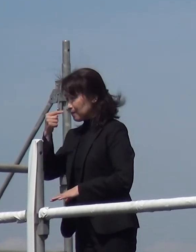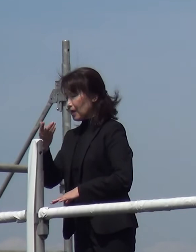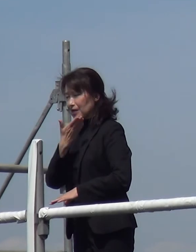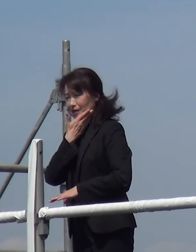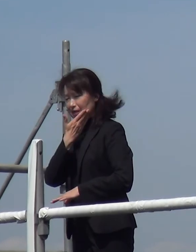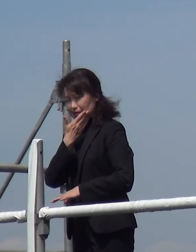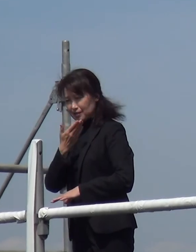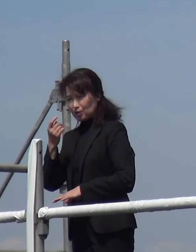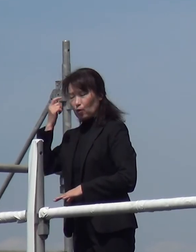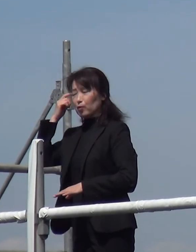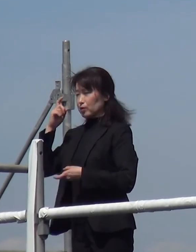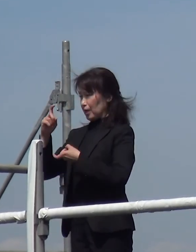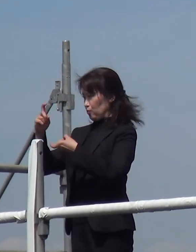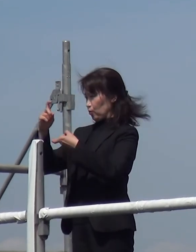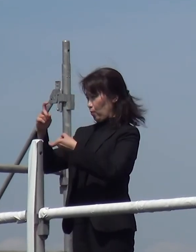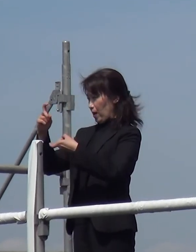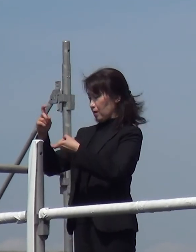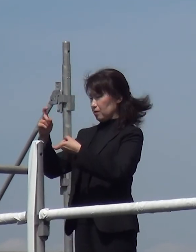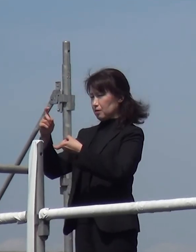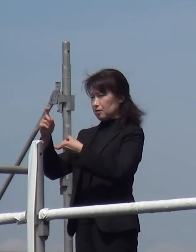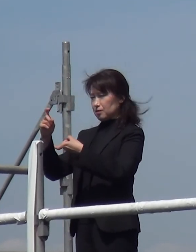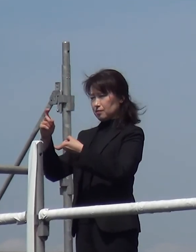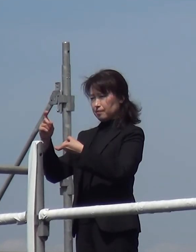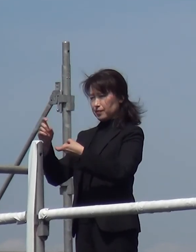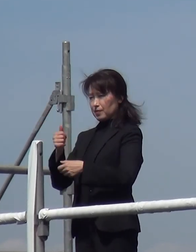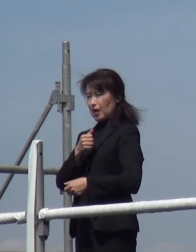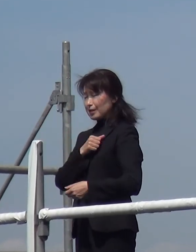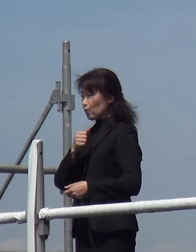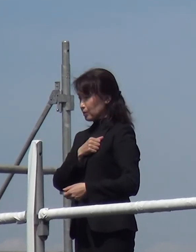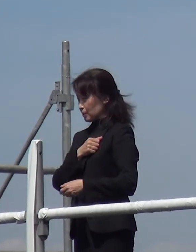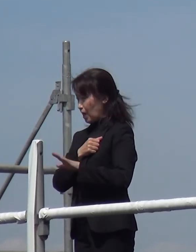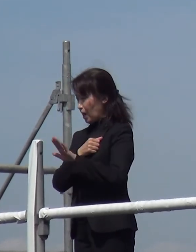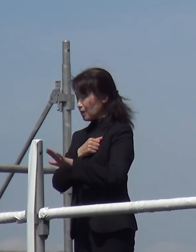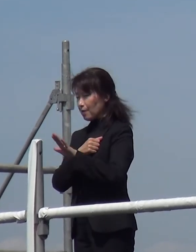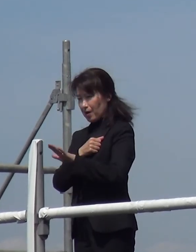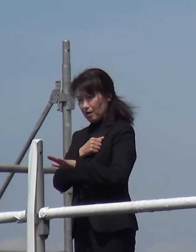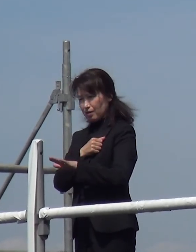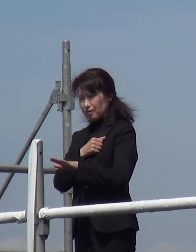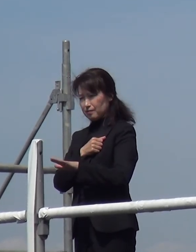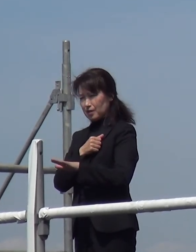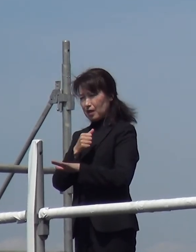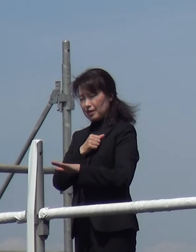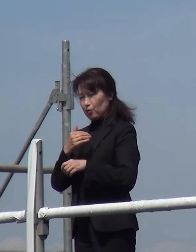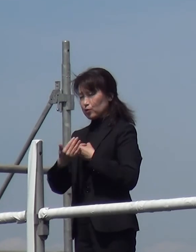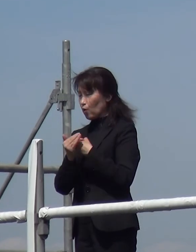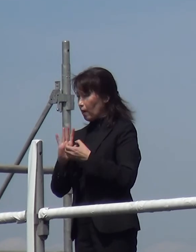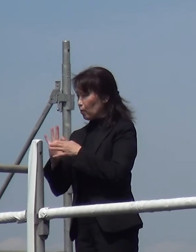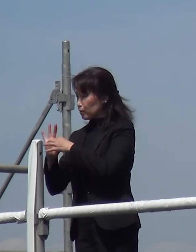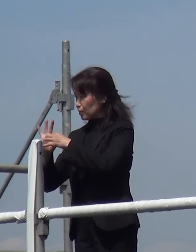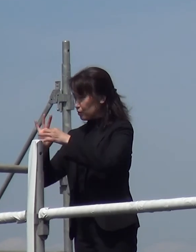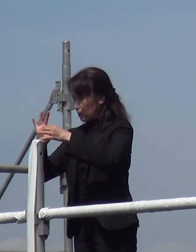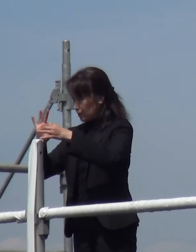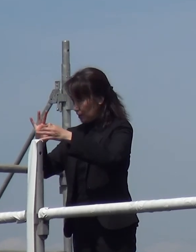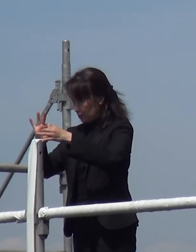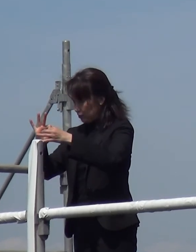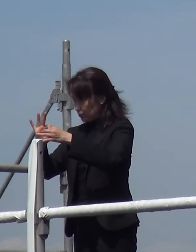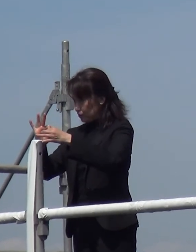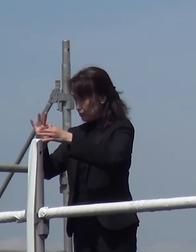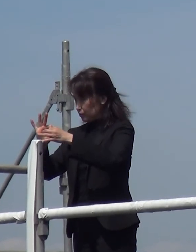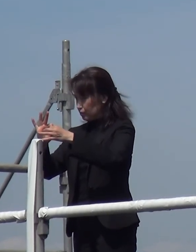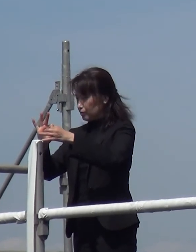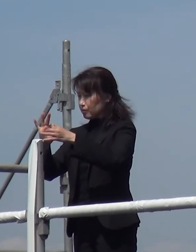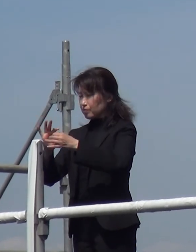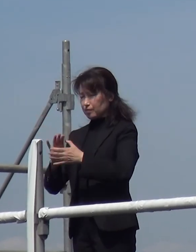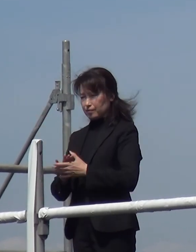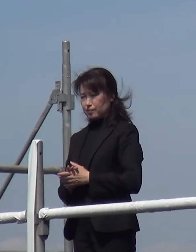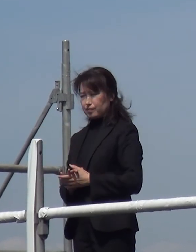切だと思っている言葉を、まあ、命があればそれを守り続けよう、それを主張し続けよう